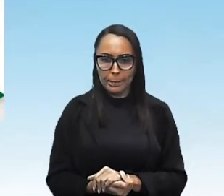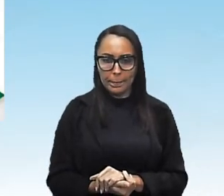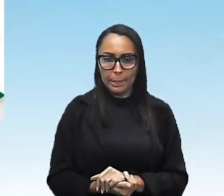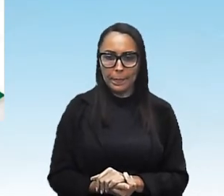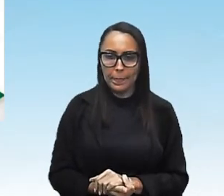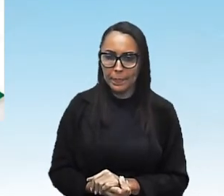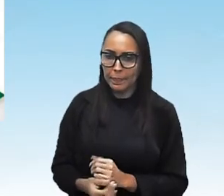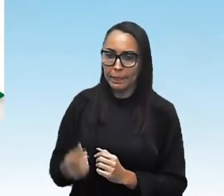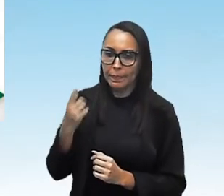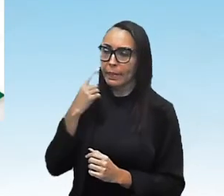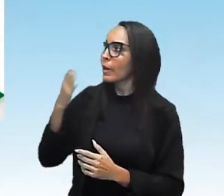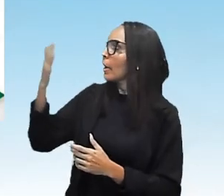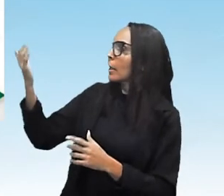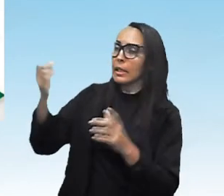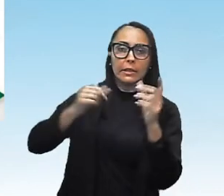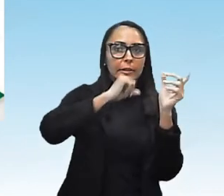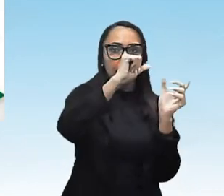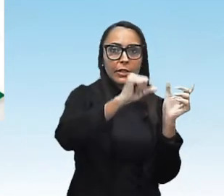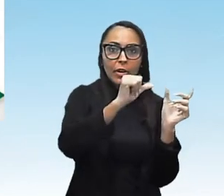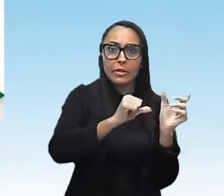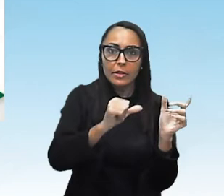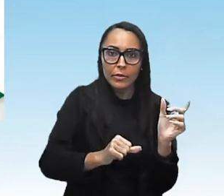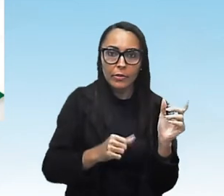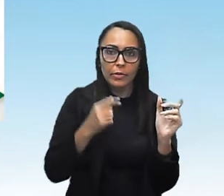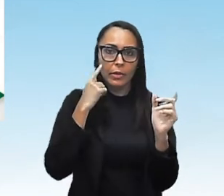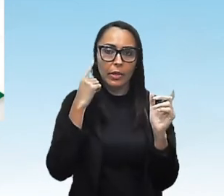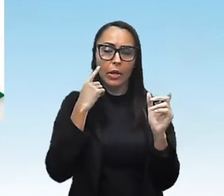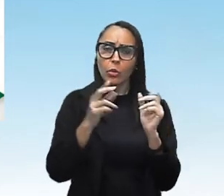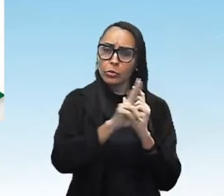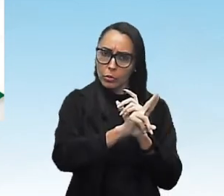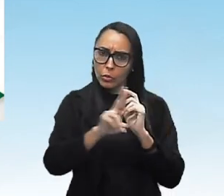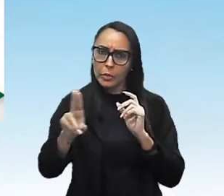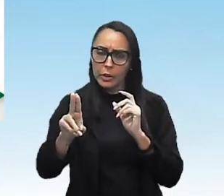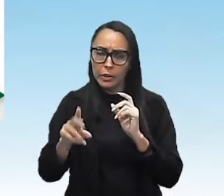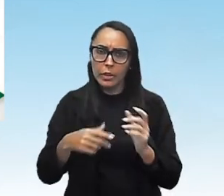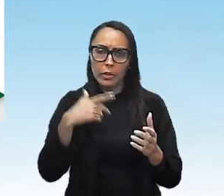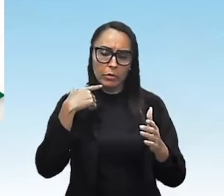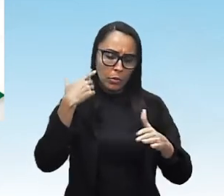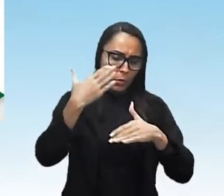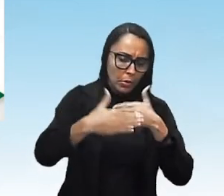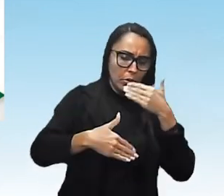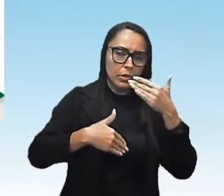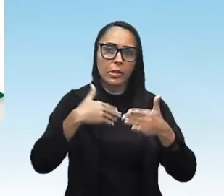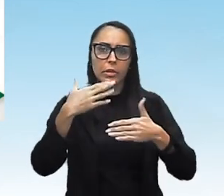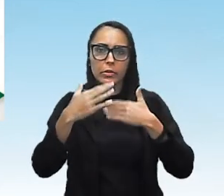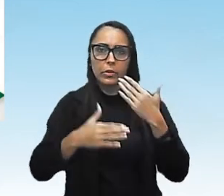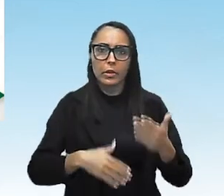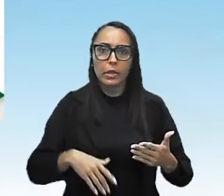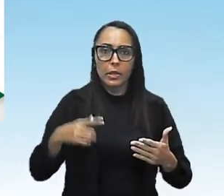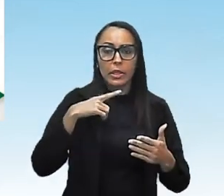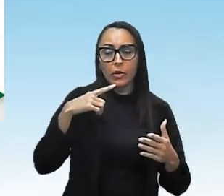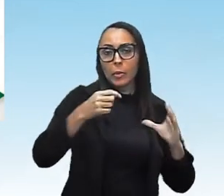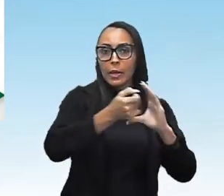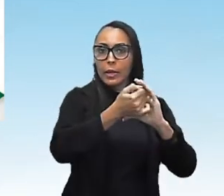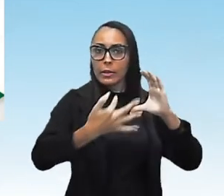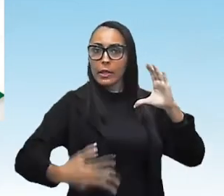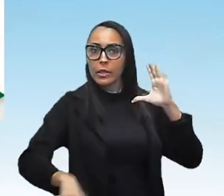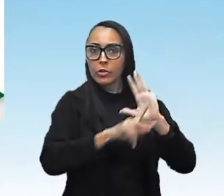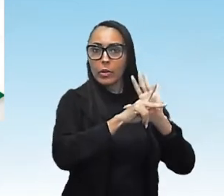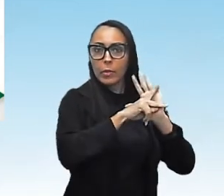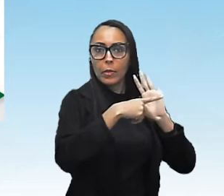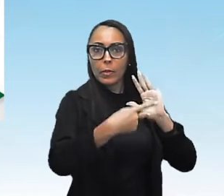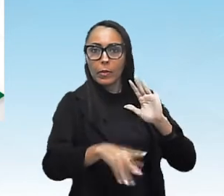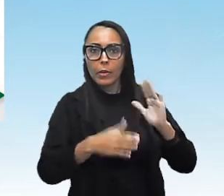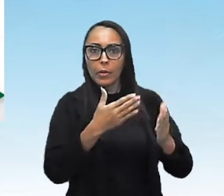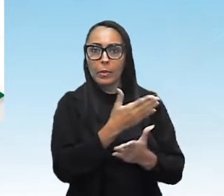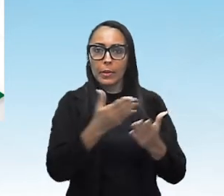sobre derivação. Derivação é o nome que se dá ao processo que tem como característica o acréscimo de